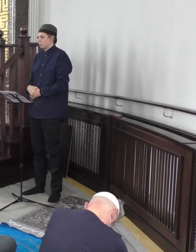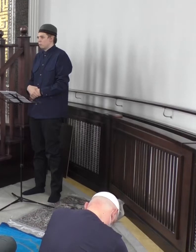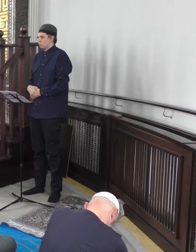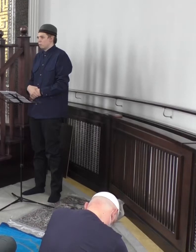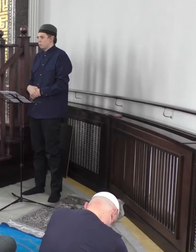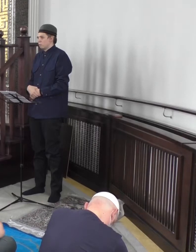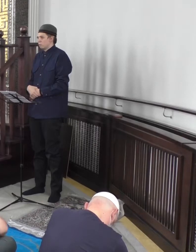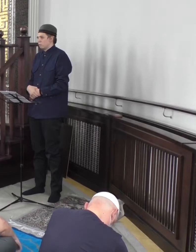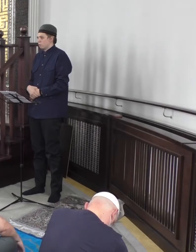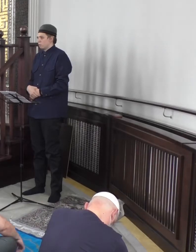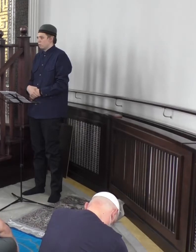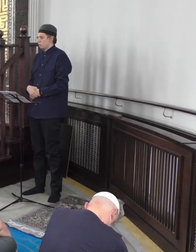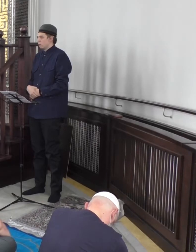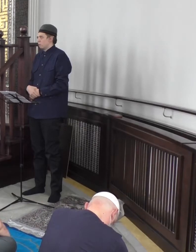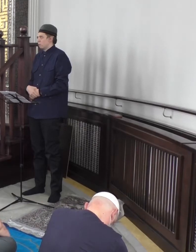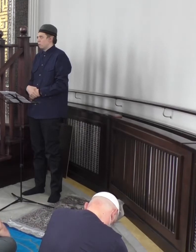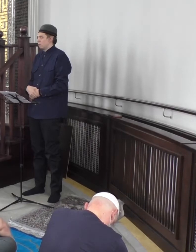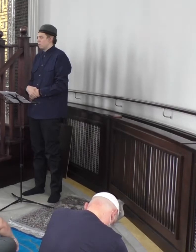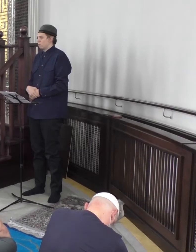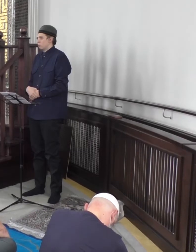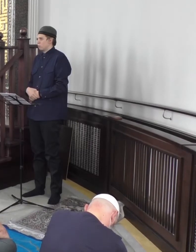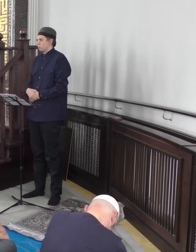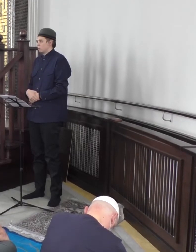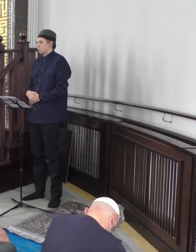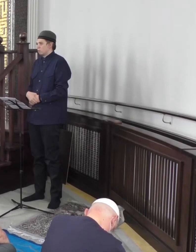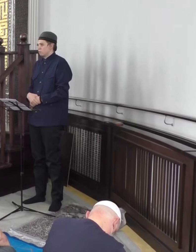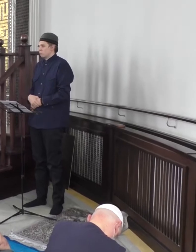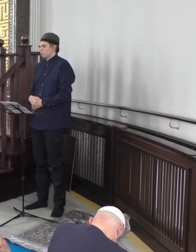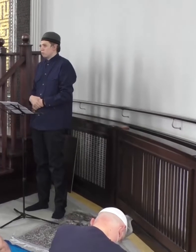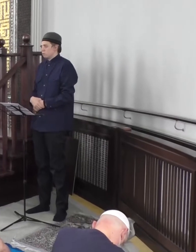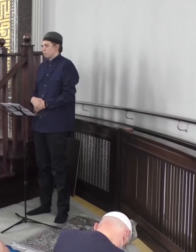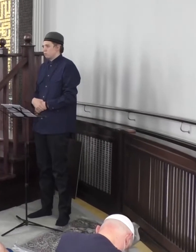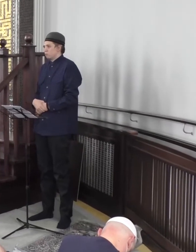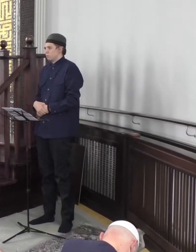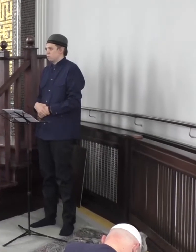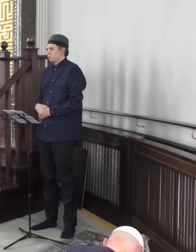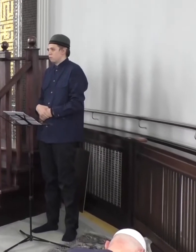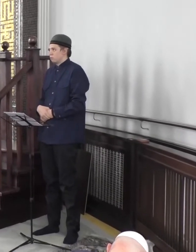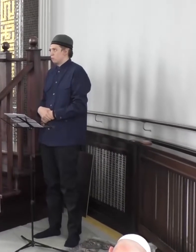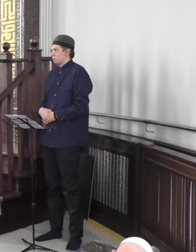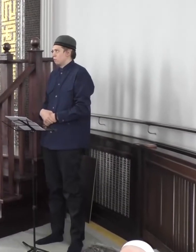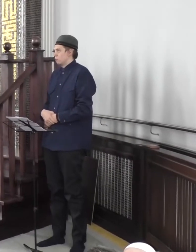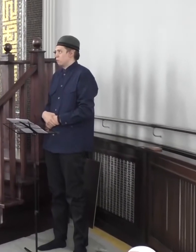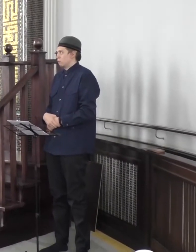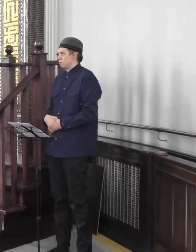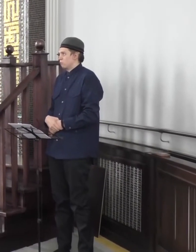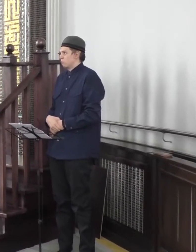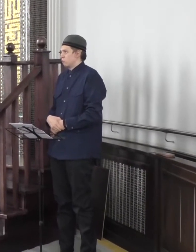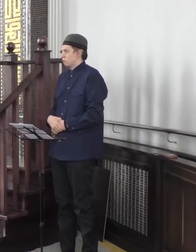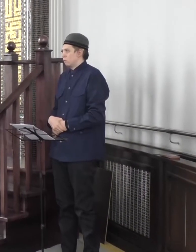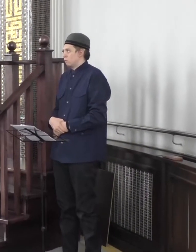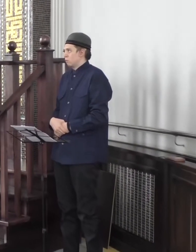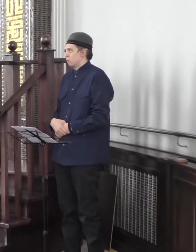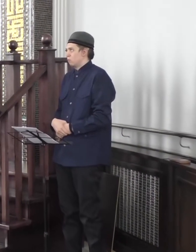فلا هادي له وأشهد أن لا إله إلا الله وحده لا شريك له وأشهد أن محمدا عبده ورسوله